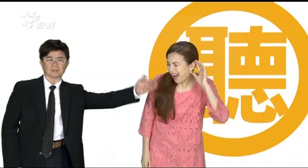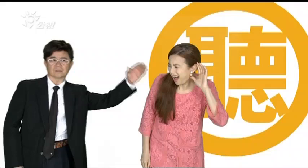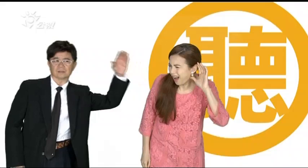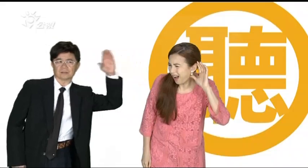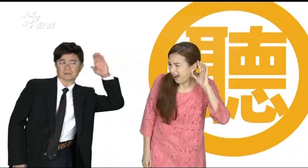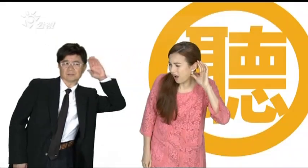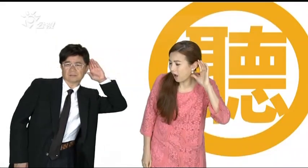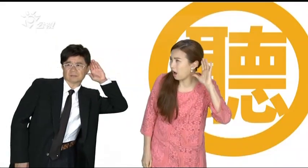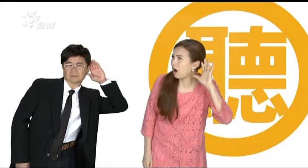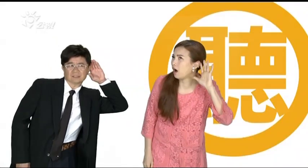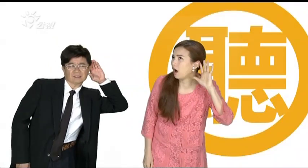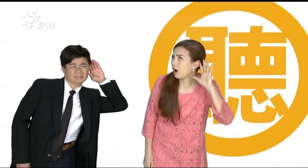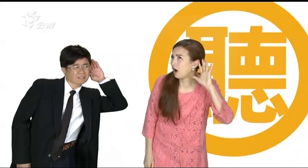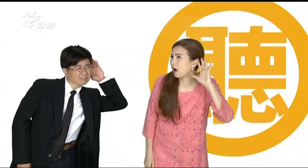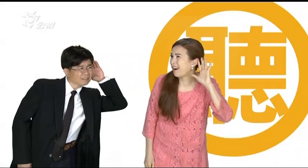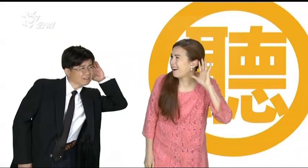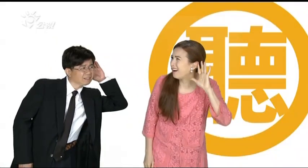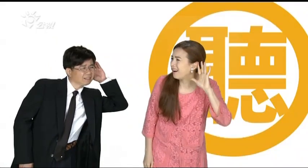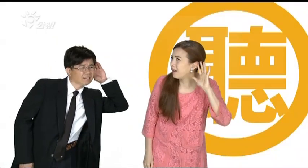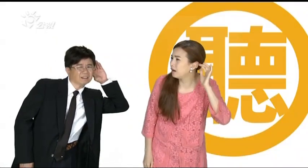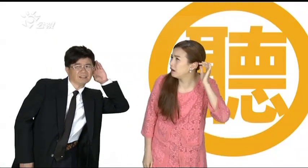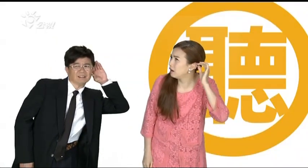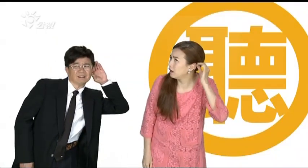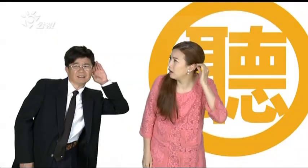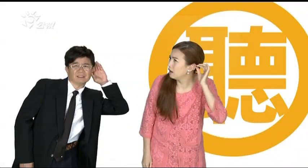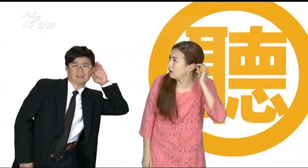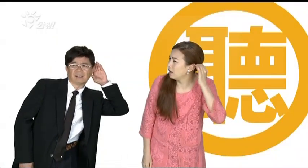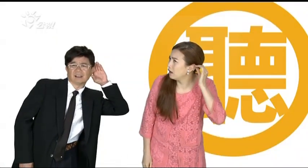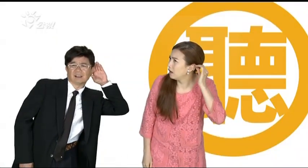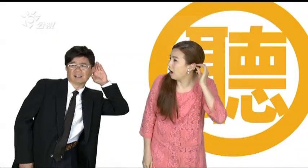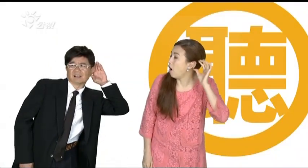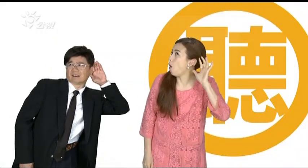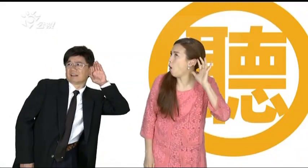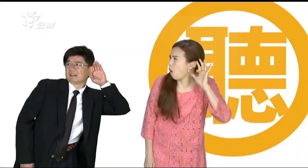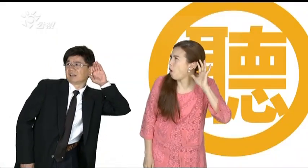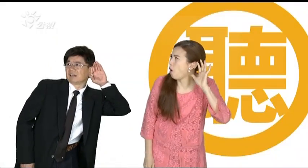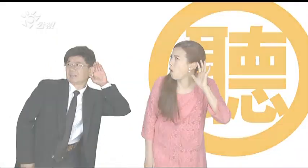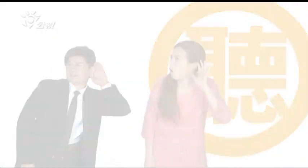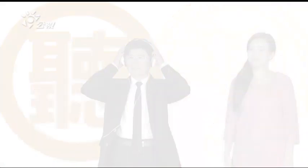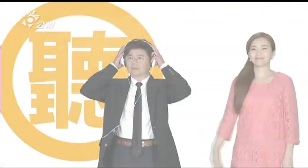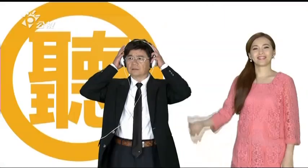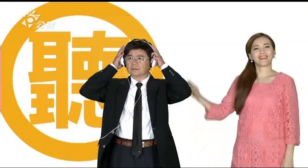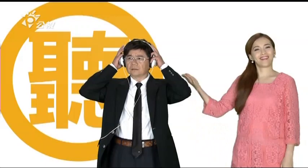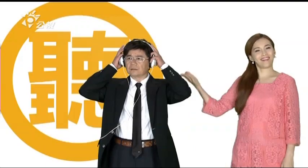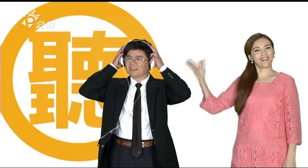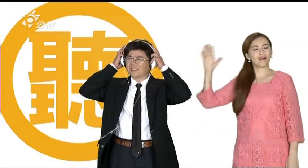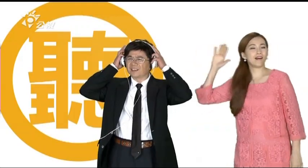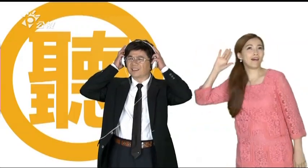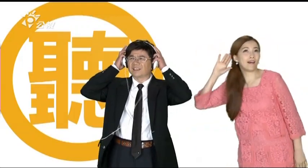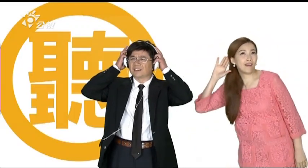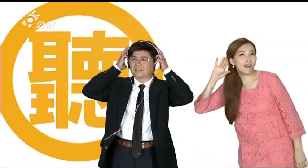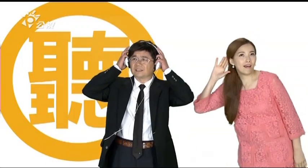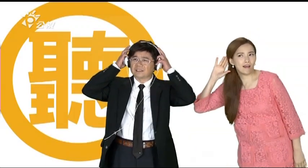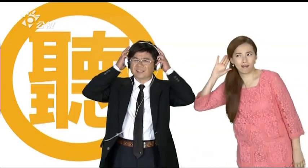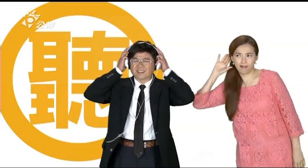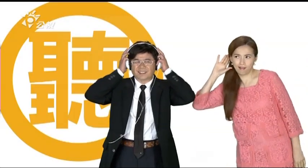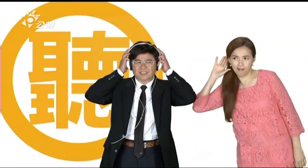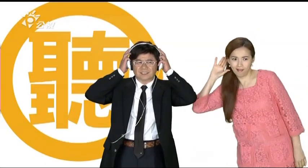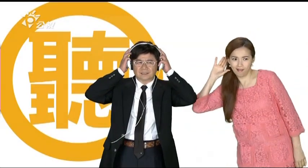曲放在左边耳朵，听， 听， 听， 哦。右手弯曲放在右边